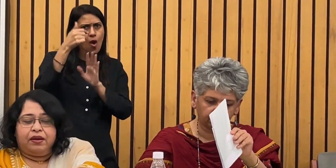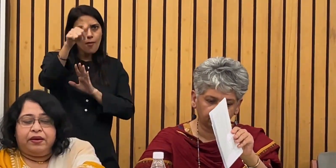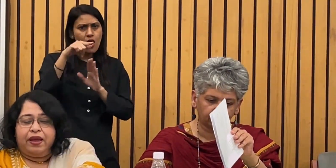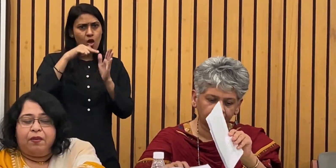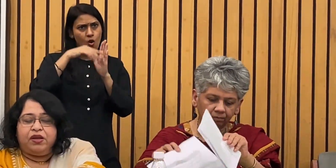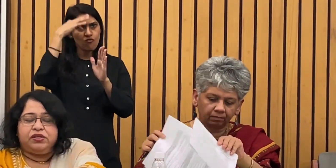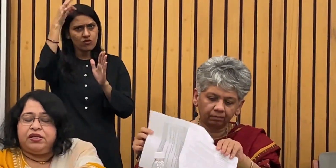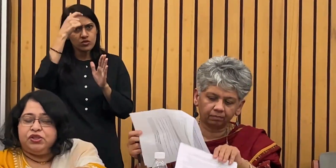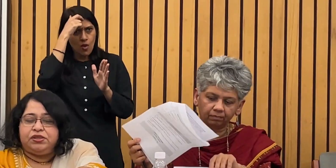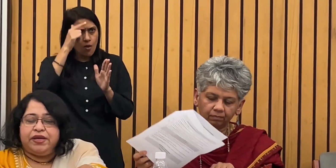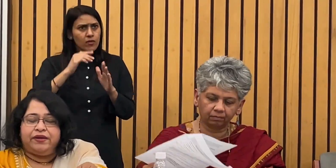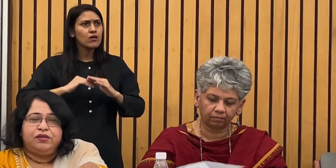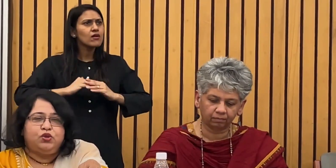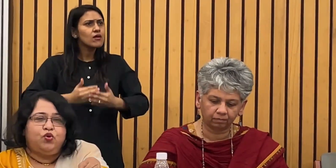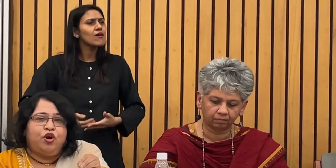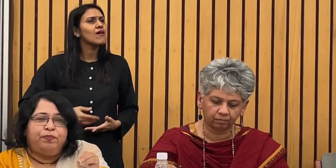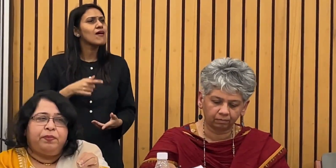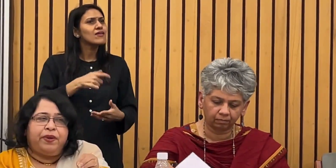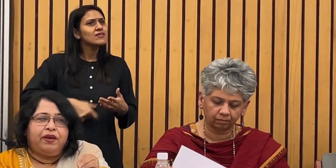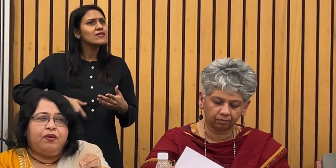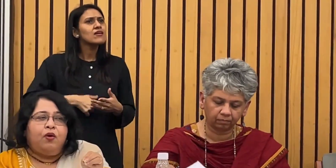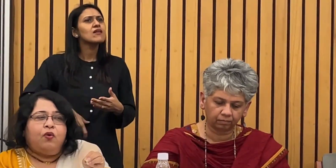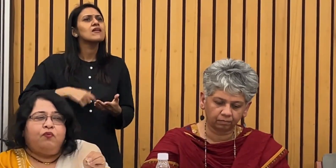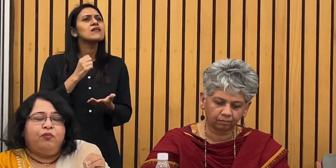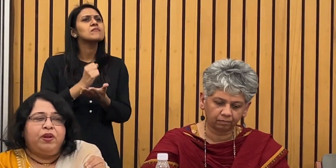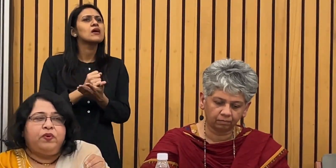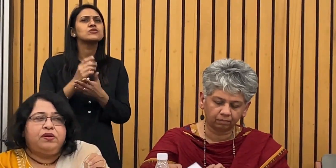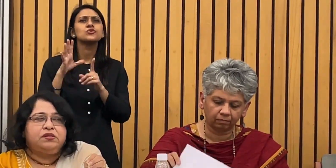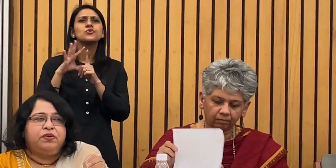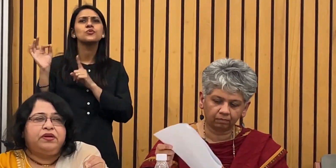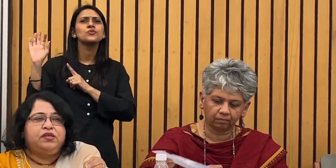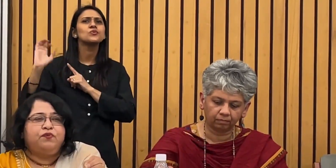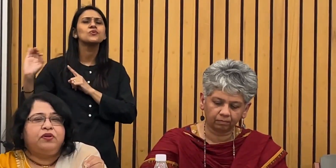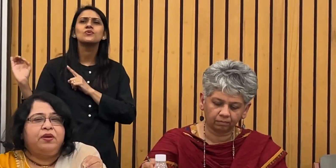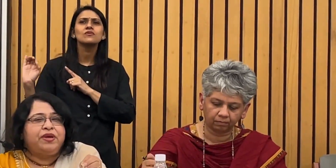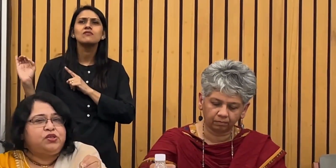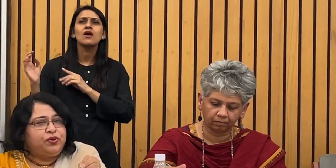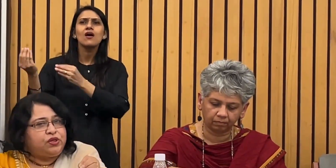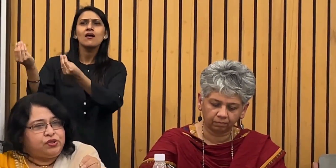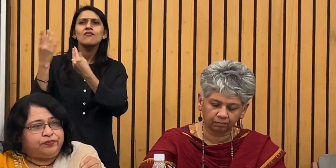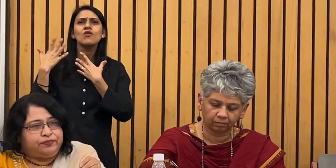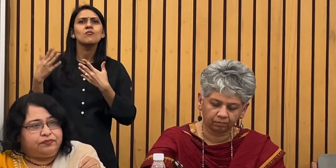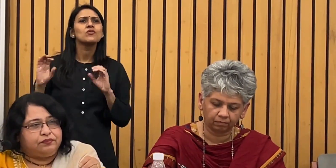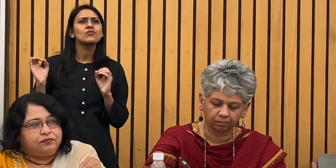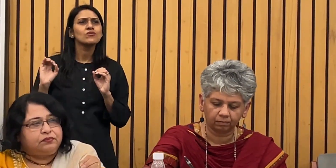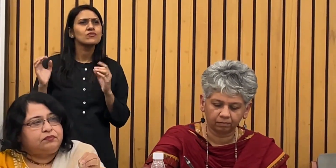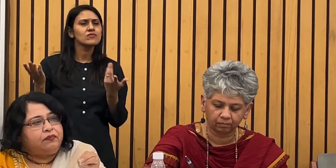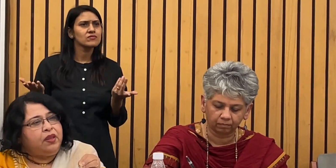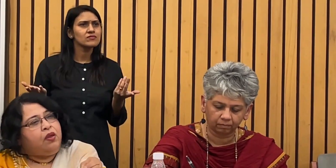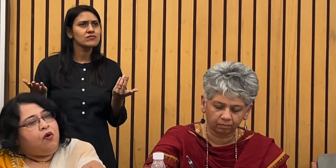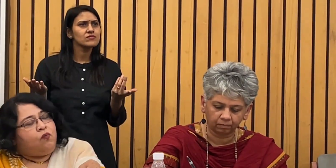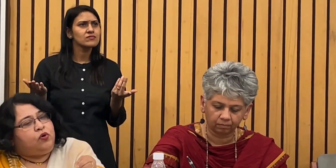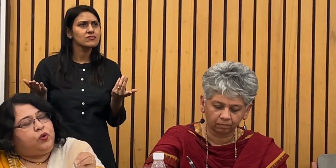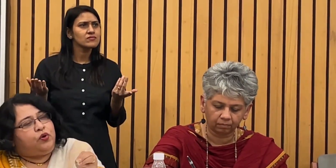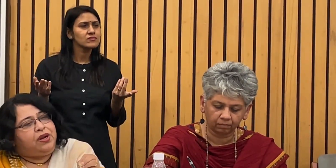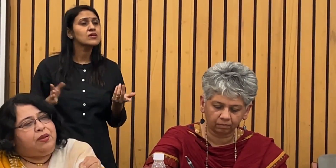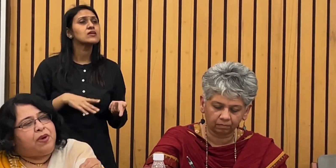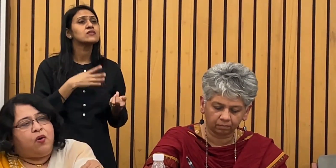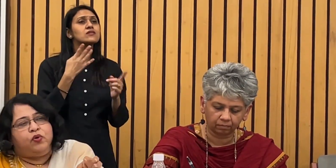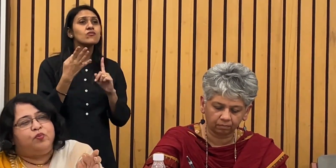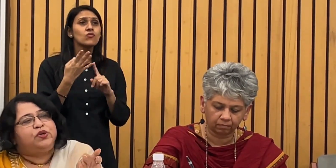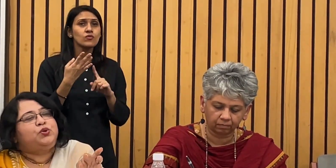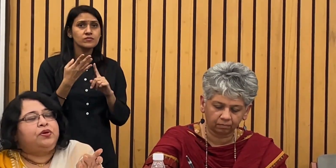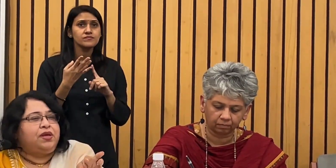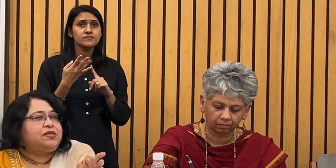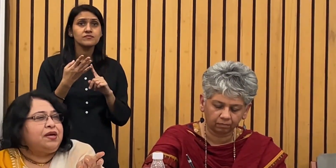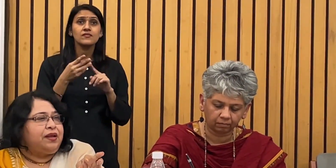Then rehabilitation centers do not prepare women with disabilities for their menstruation. वो टोटली